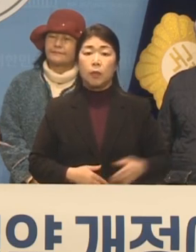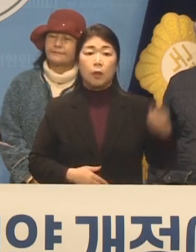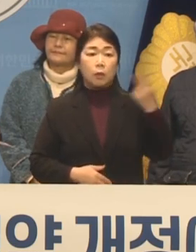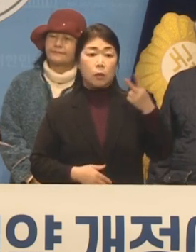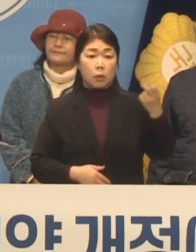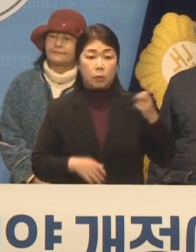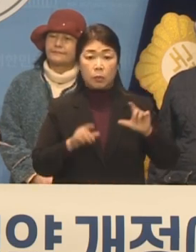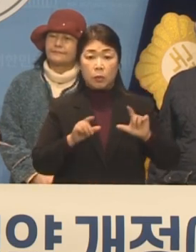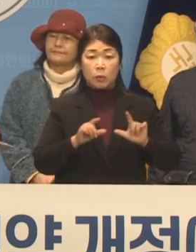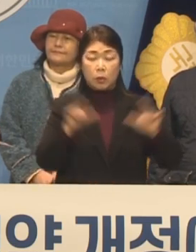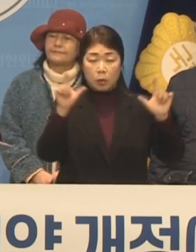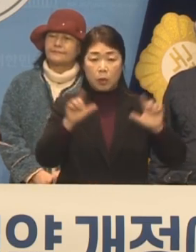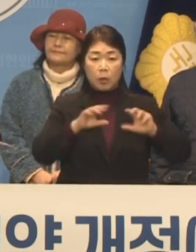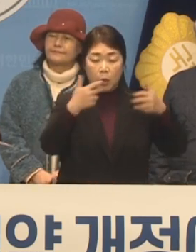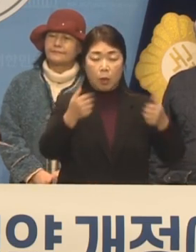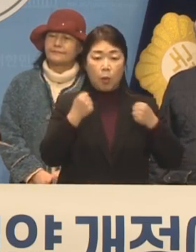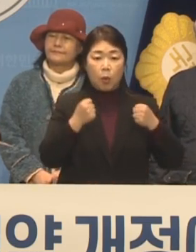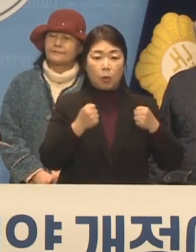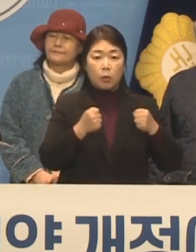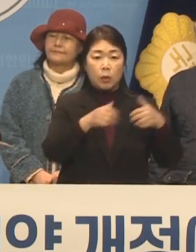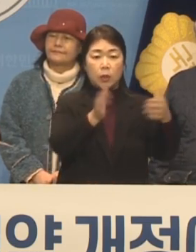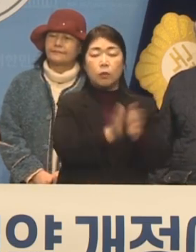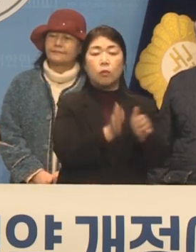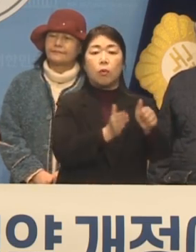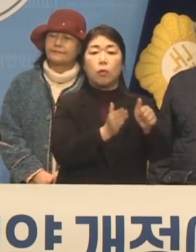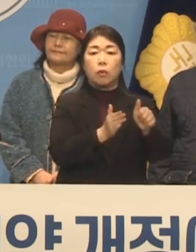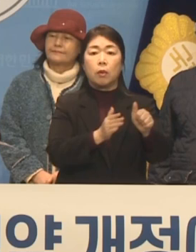2020년 세계보건기구의 공고에 따라 유엔에서